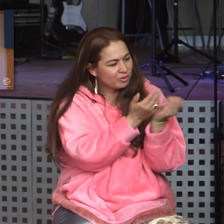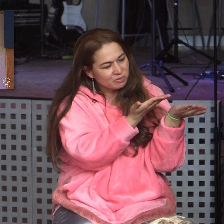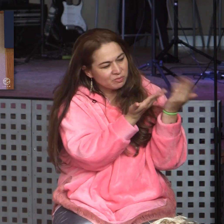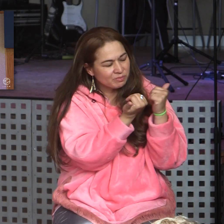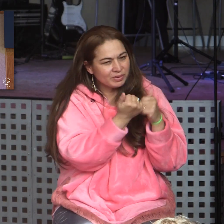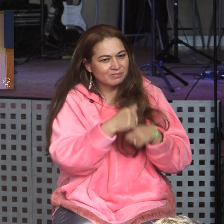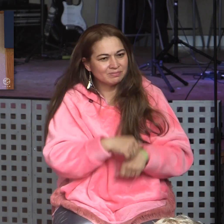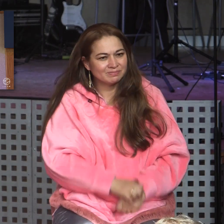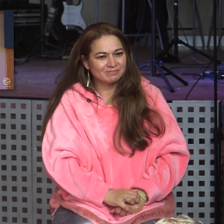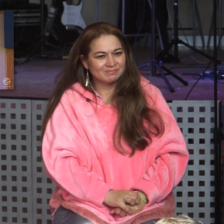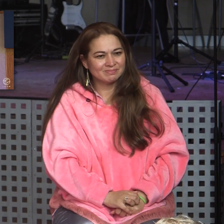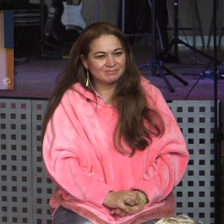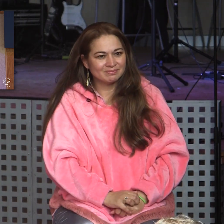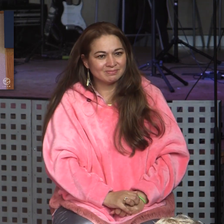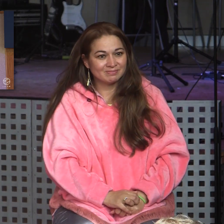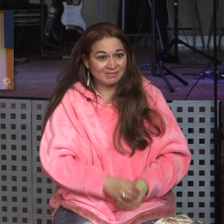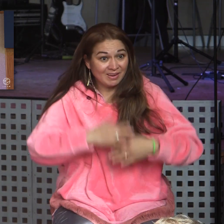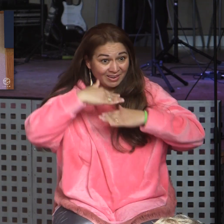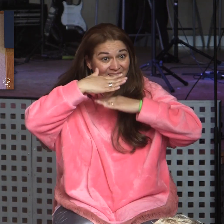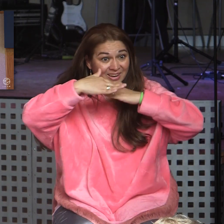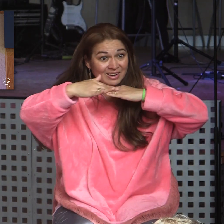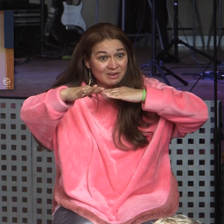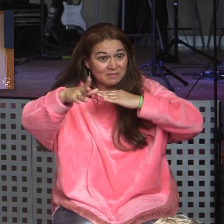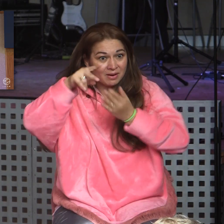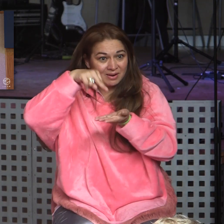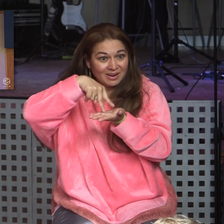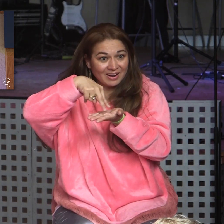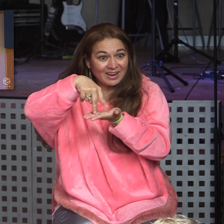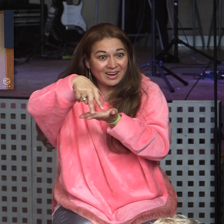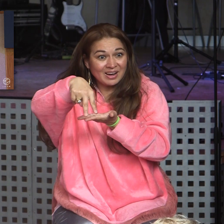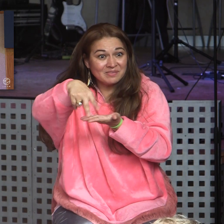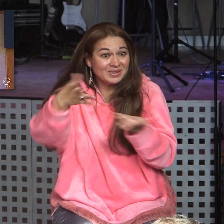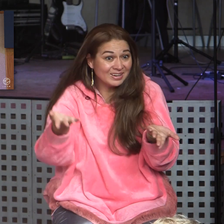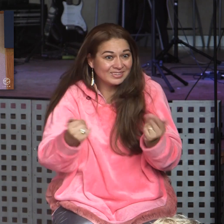que tiene jugo eso, tiene profundidad.